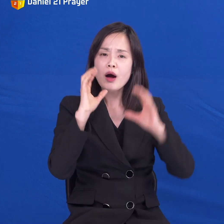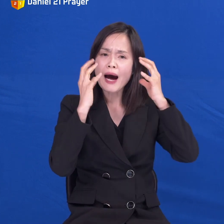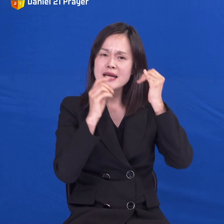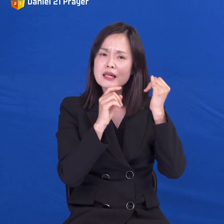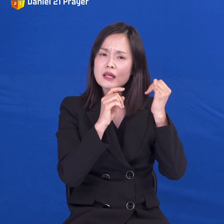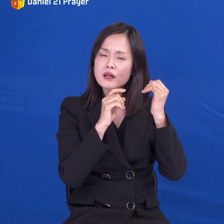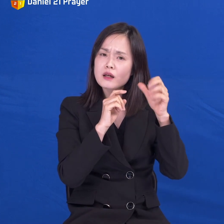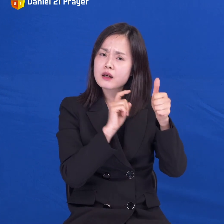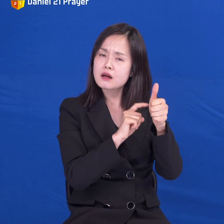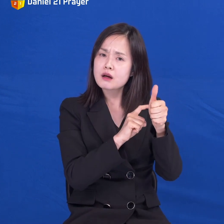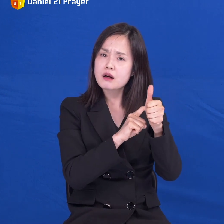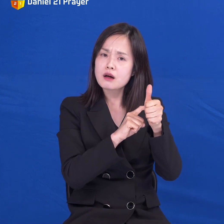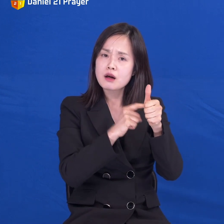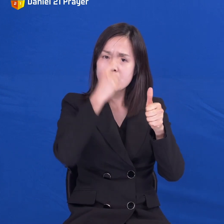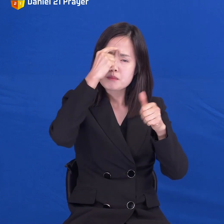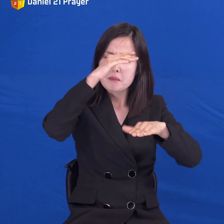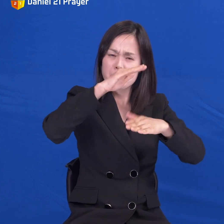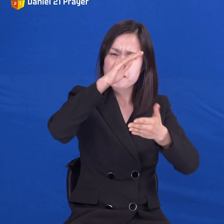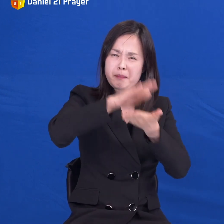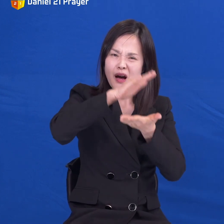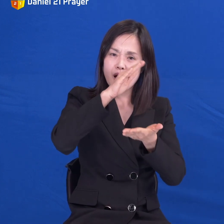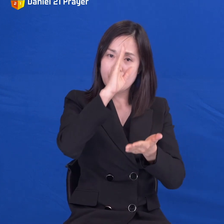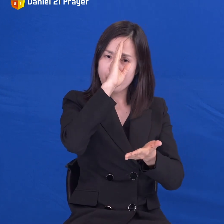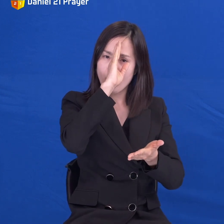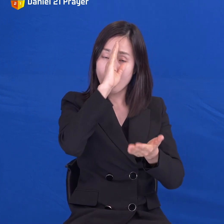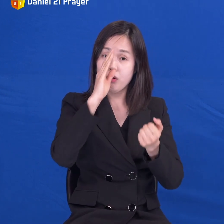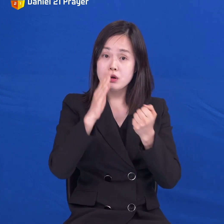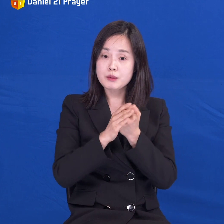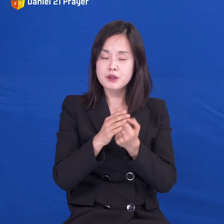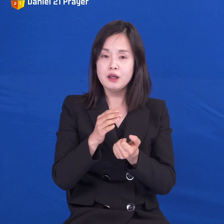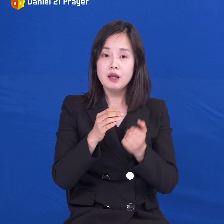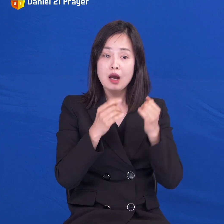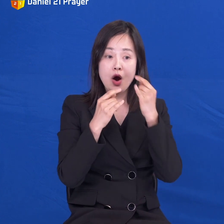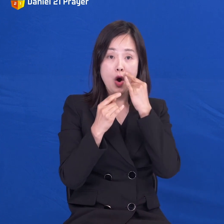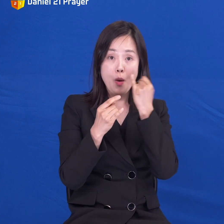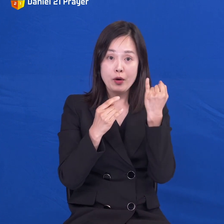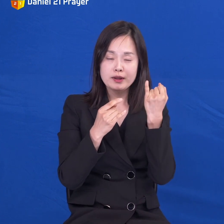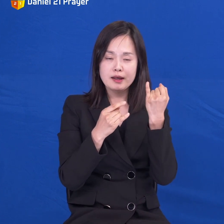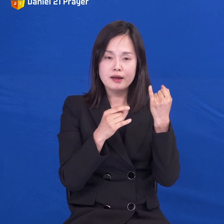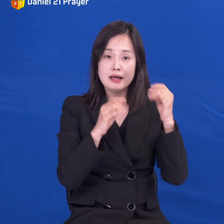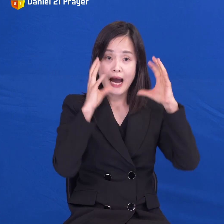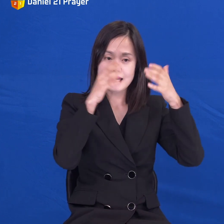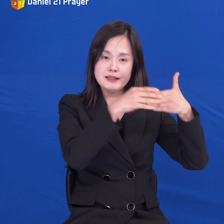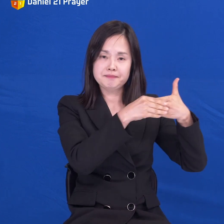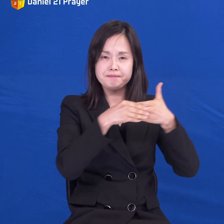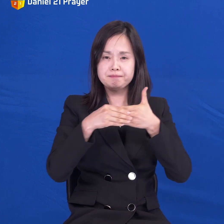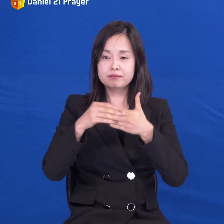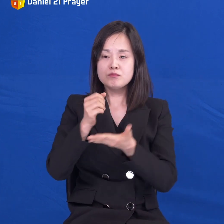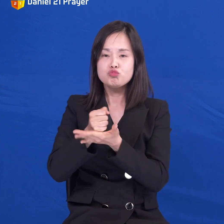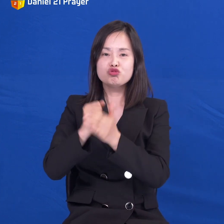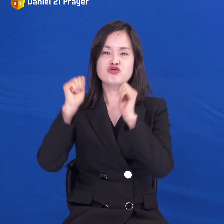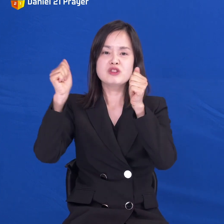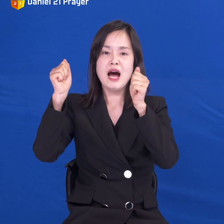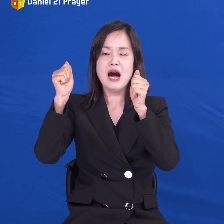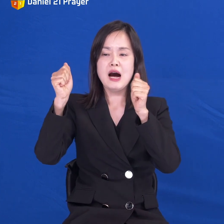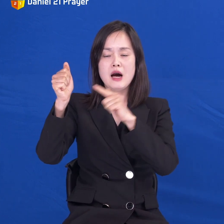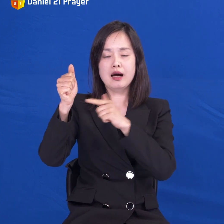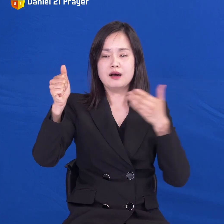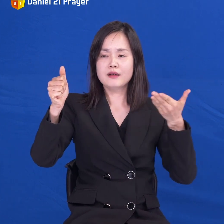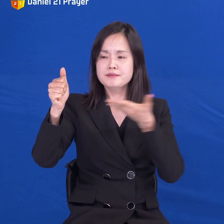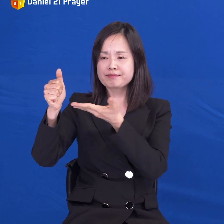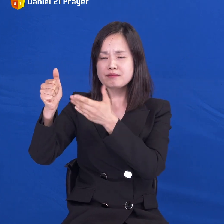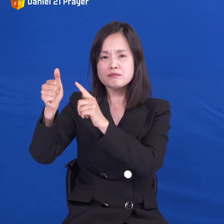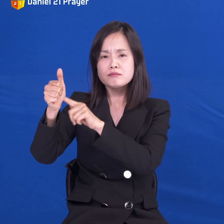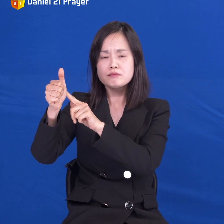아이를 무당에게로 데려오는 것입니다. 그리고 이 무당이 큰 당산나무 밑에 그 아이를 눕혀놓고 다